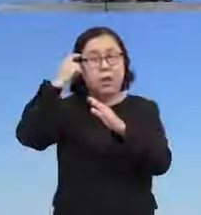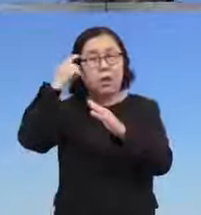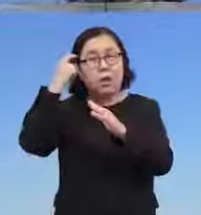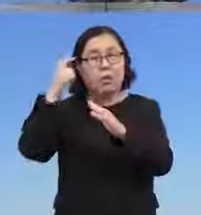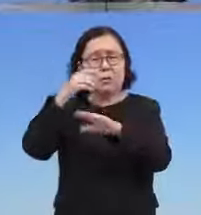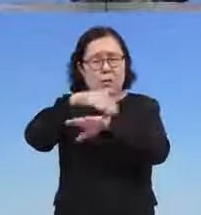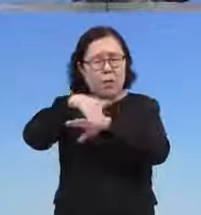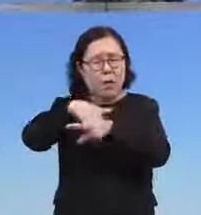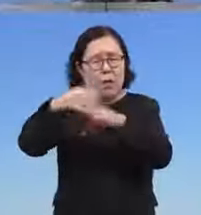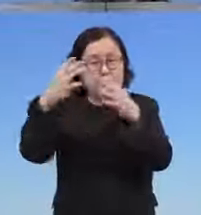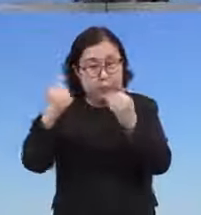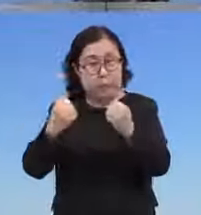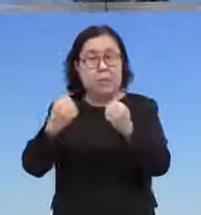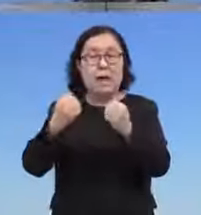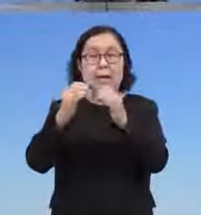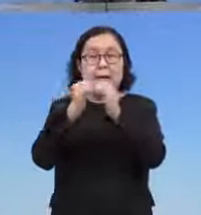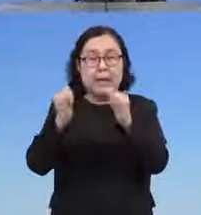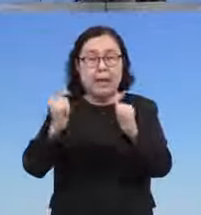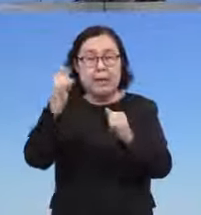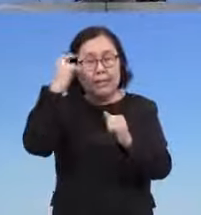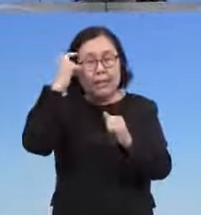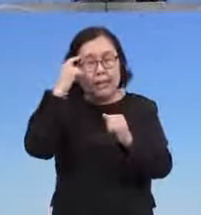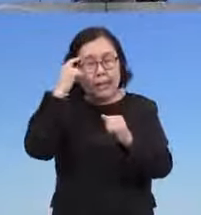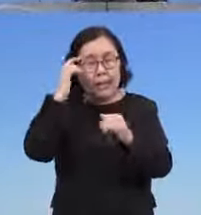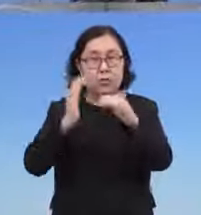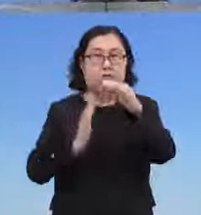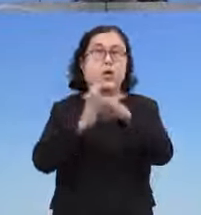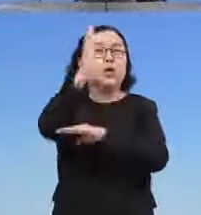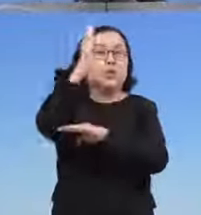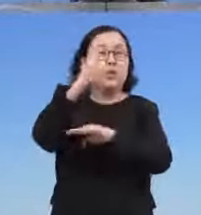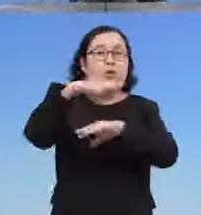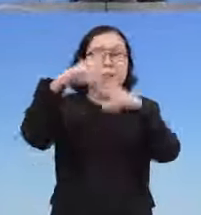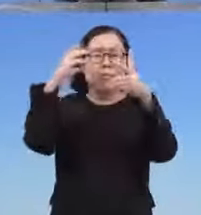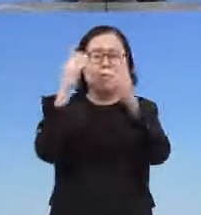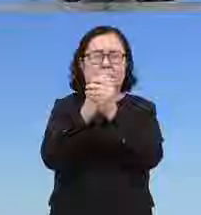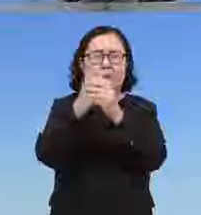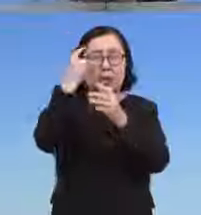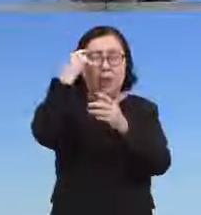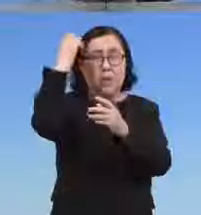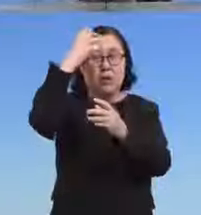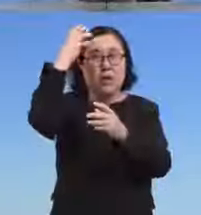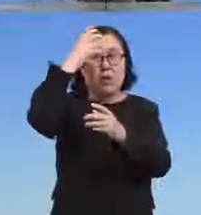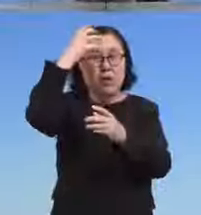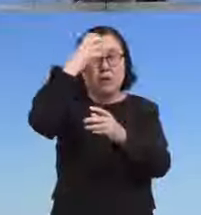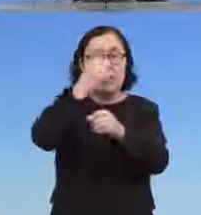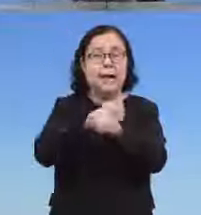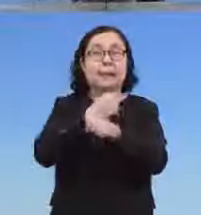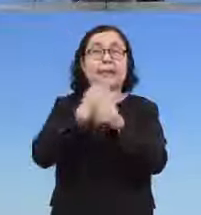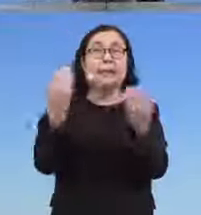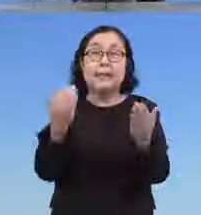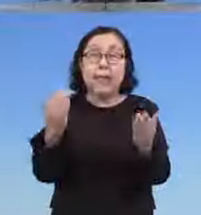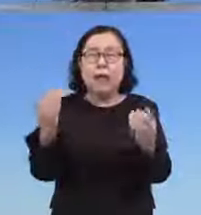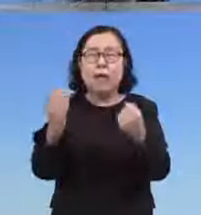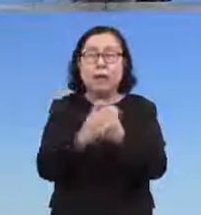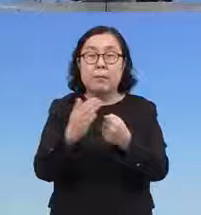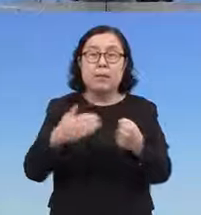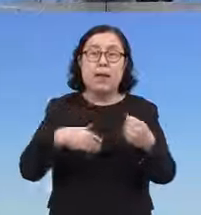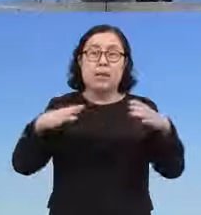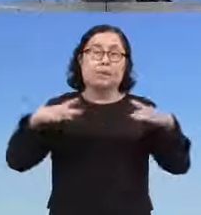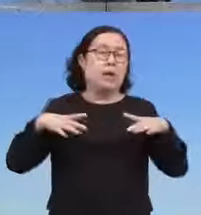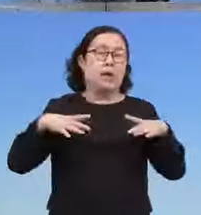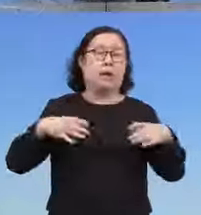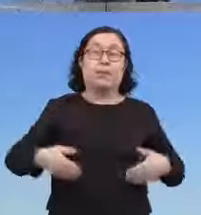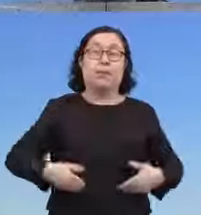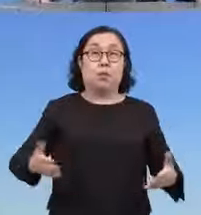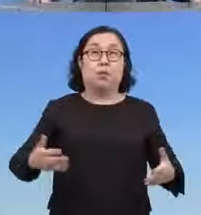되는 거 저도 아는데 인간의 생각을 뛰어넘는 전적인 성령님이 하시는 일이에요. 그렇기 때문에 이걸 자랑할 것도 없고